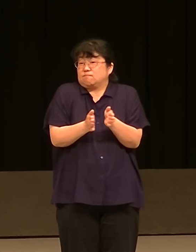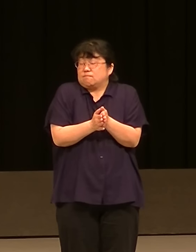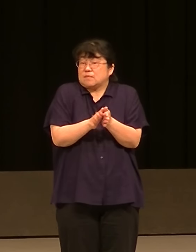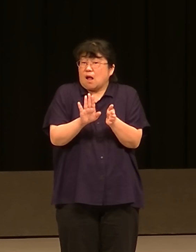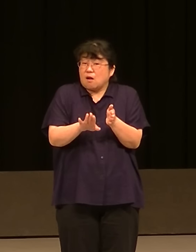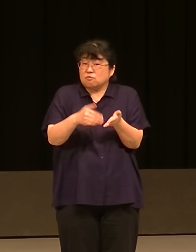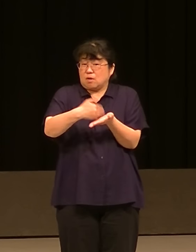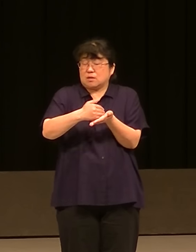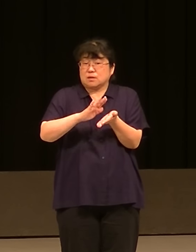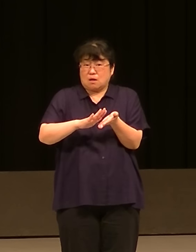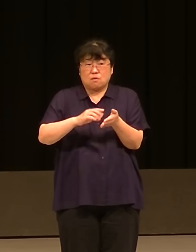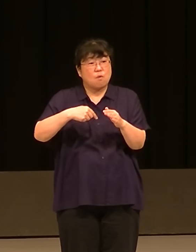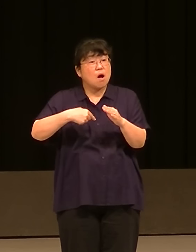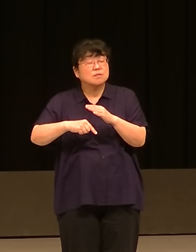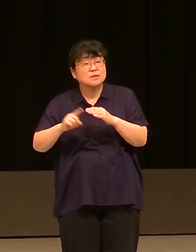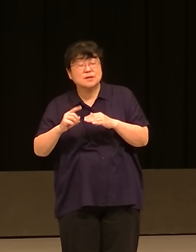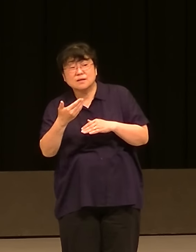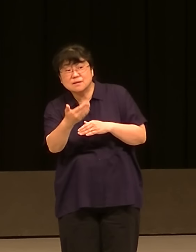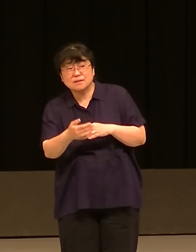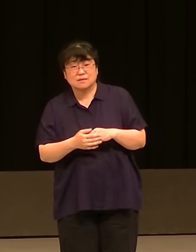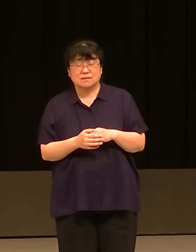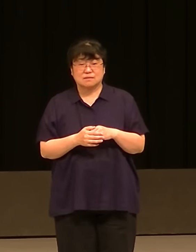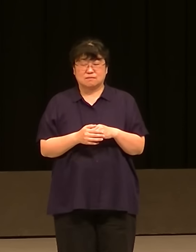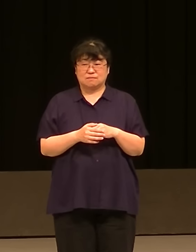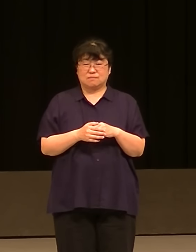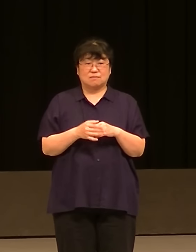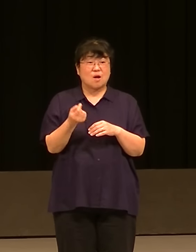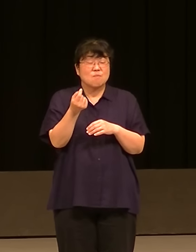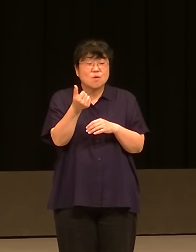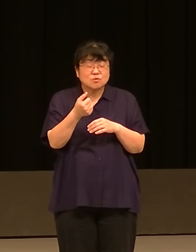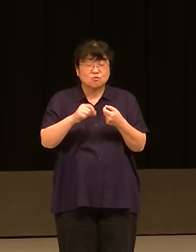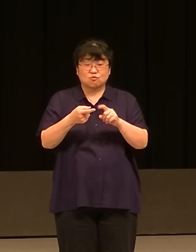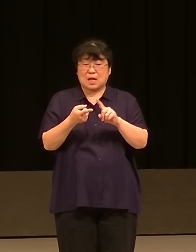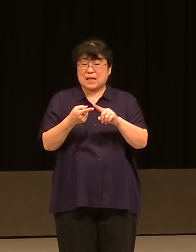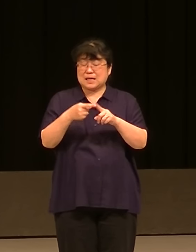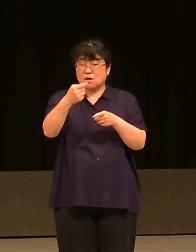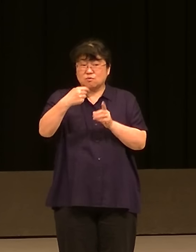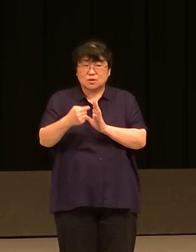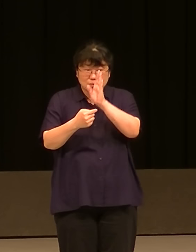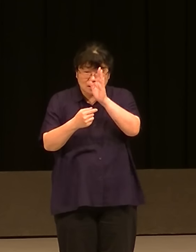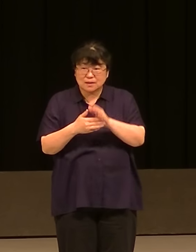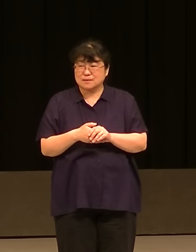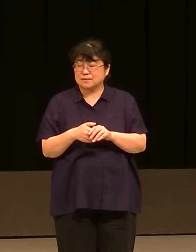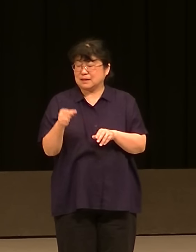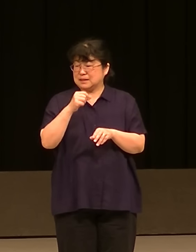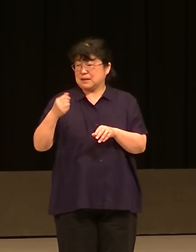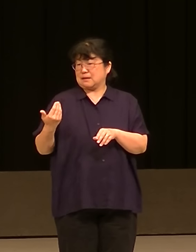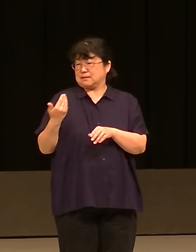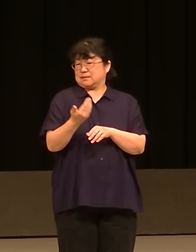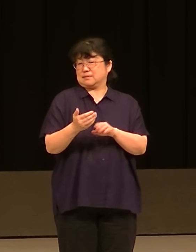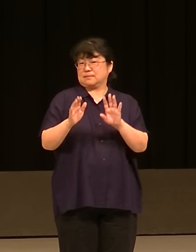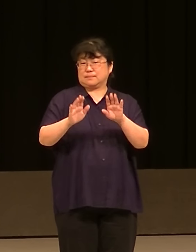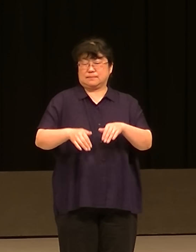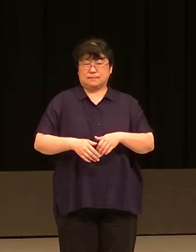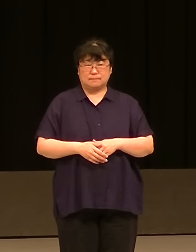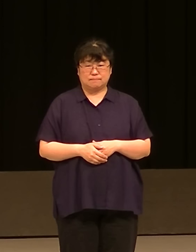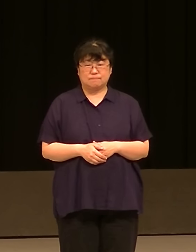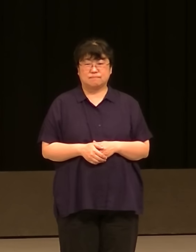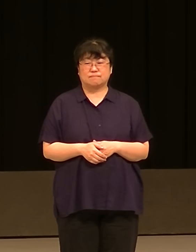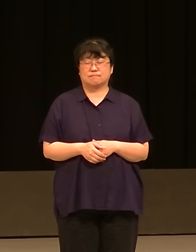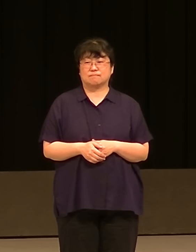それはまあどういうことでしょうか。もう少し、この具体的に教えてくださいというふうに、言ったん